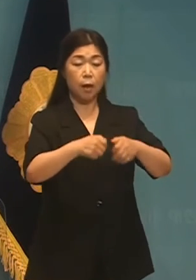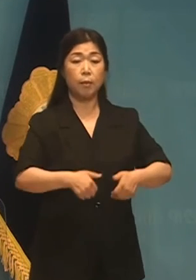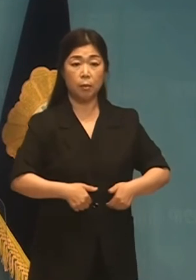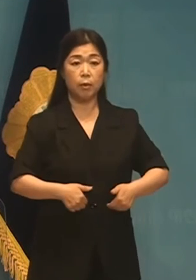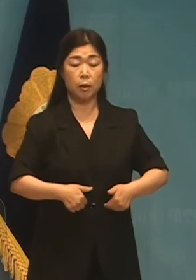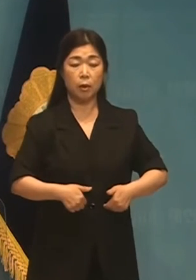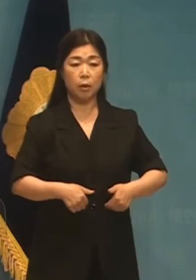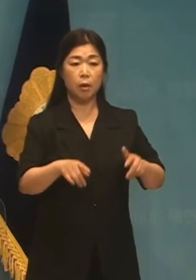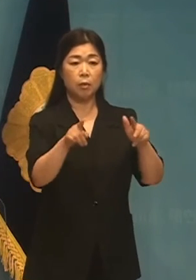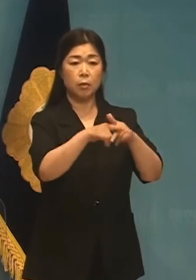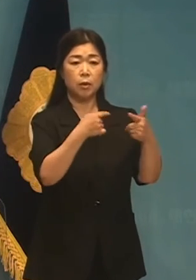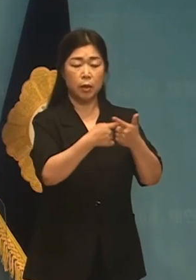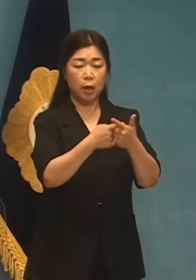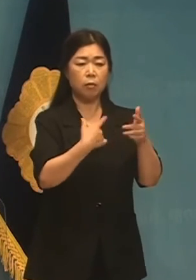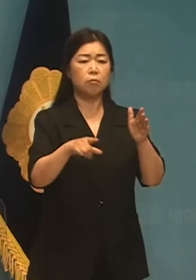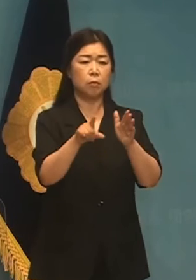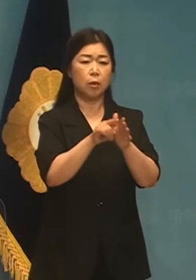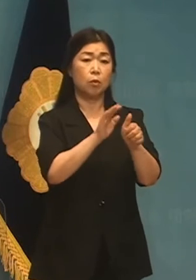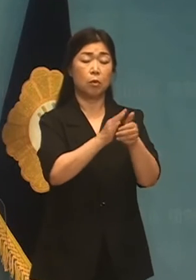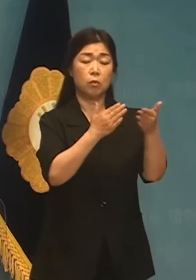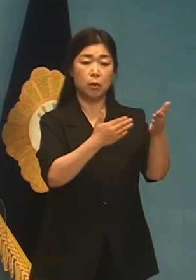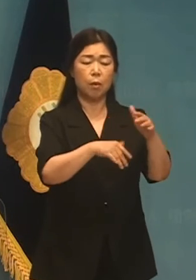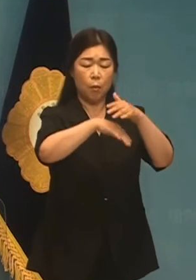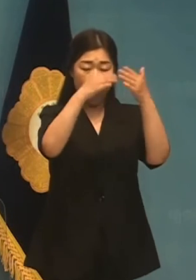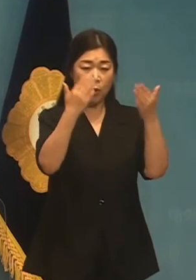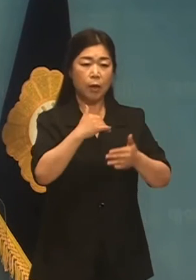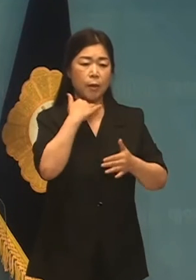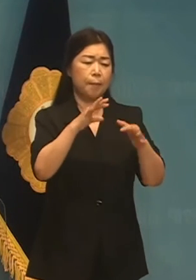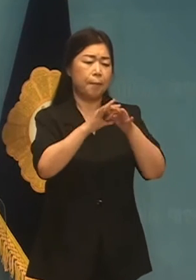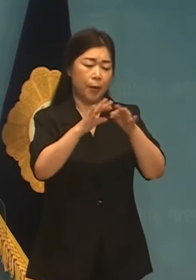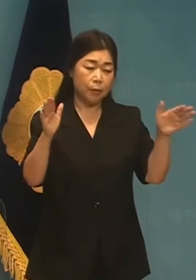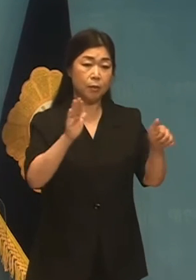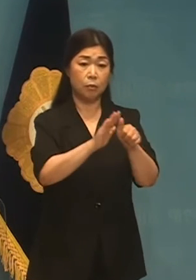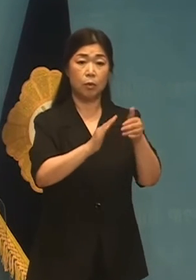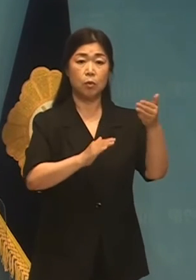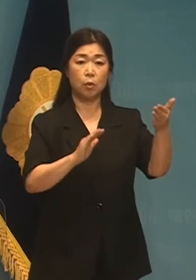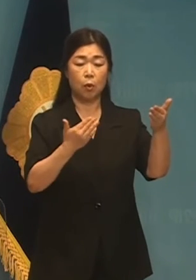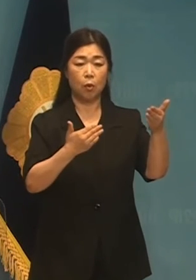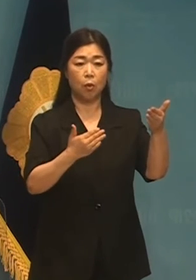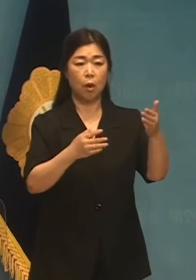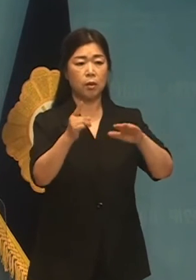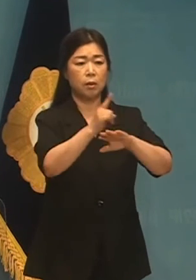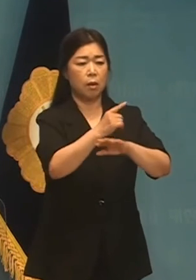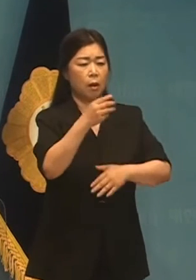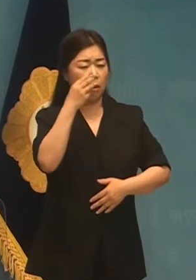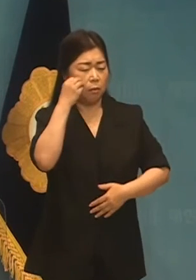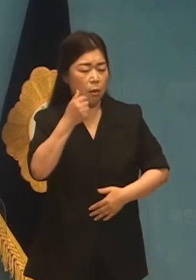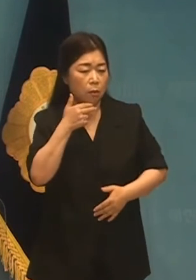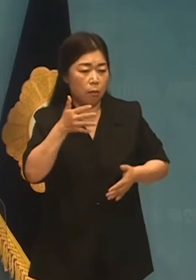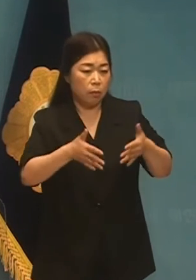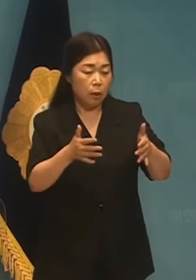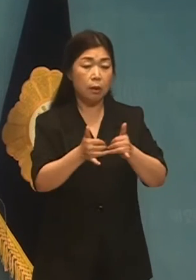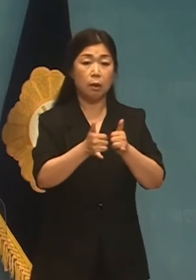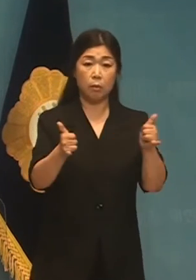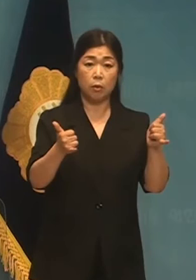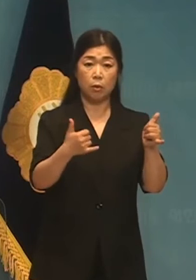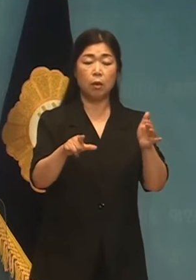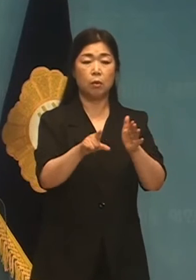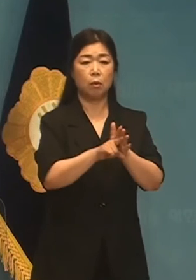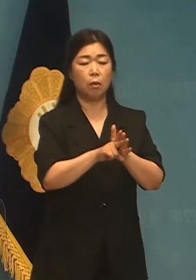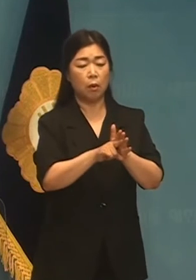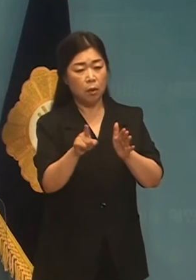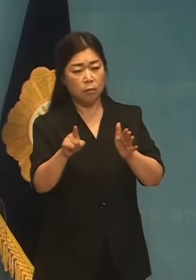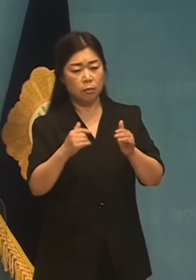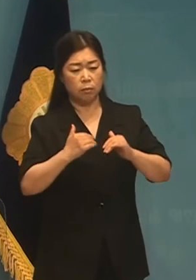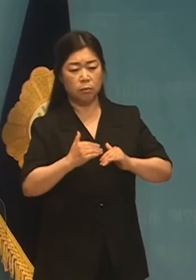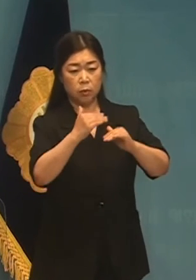디지털 문해력 교육은 그래서 모든 세대를 아울러야 하고 디지털에 익숙지 않은 분들을 위한 아날로그